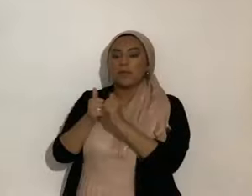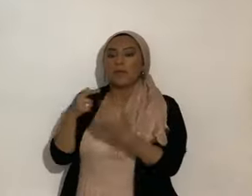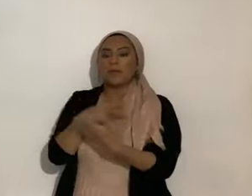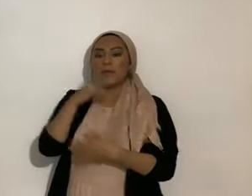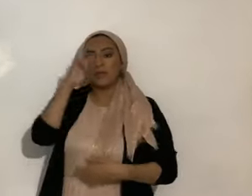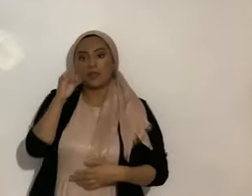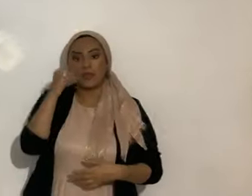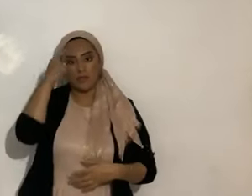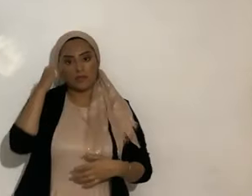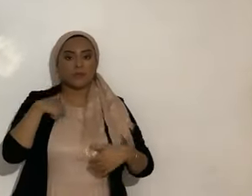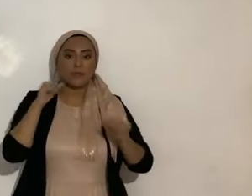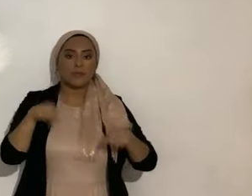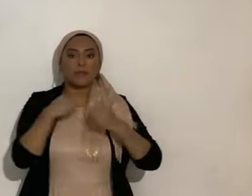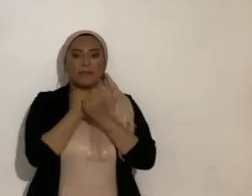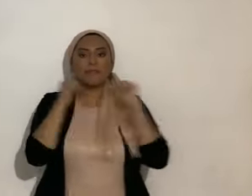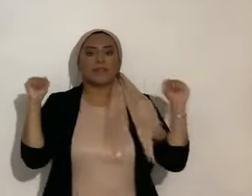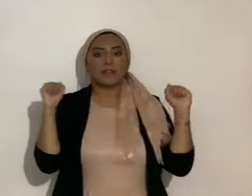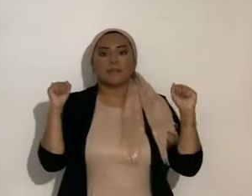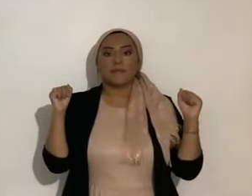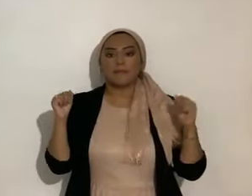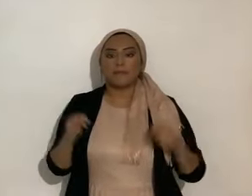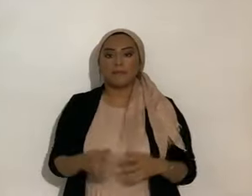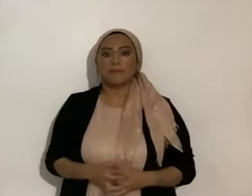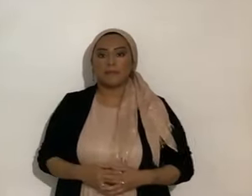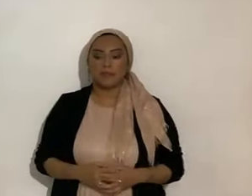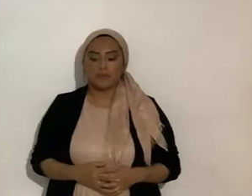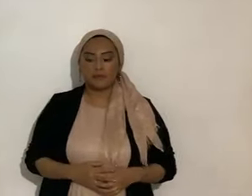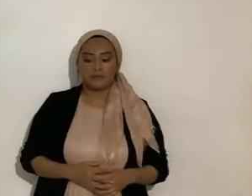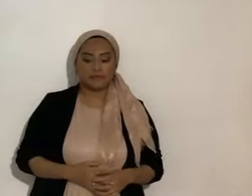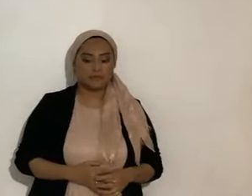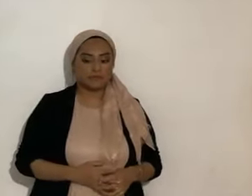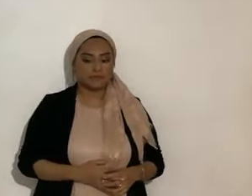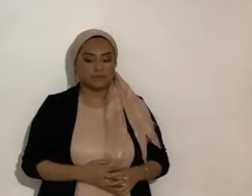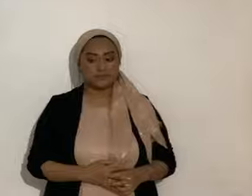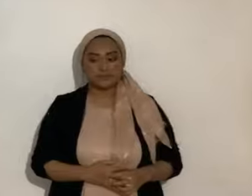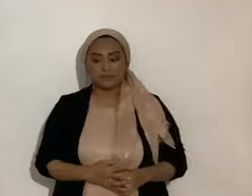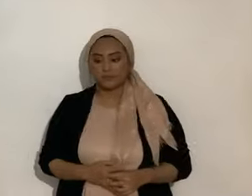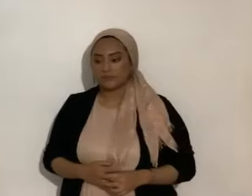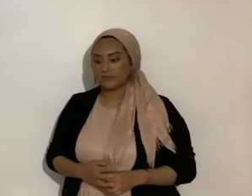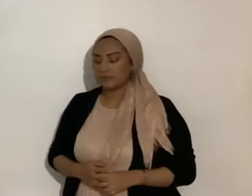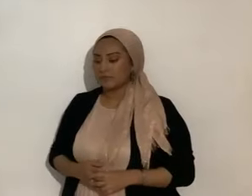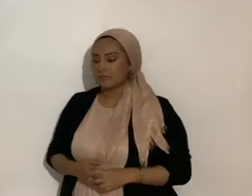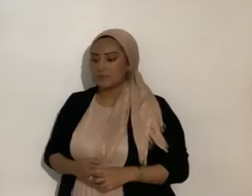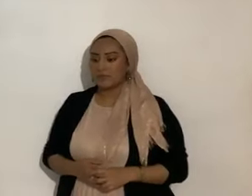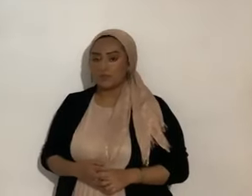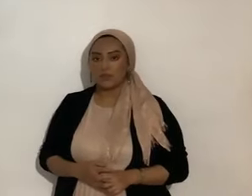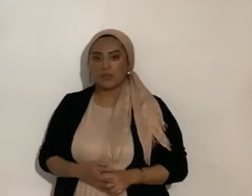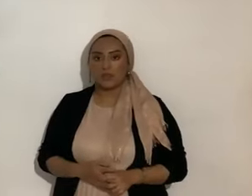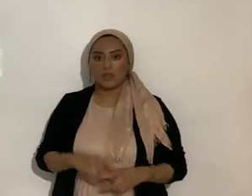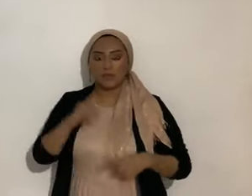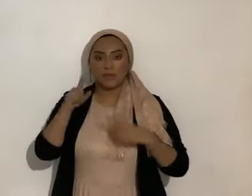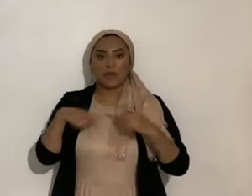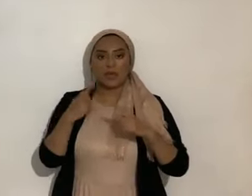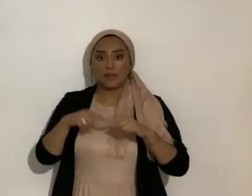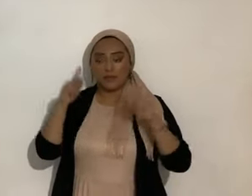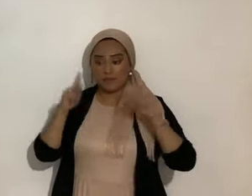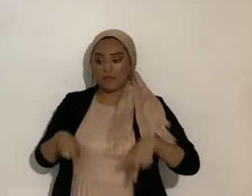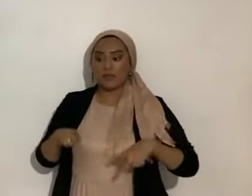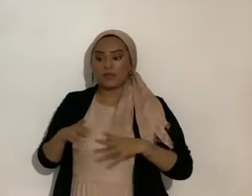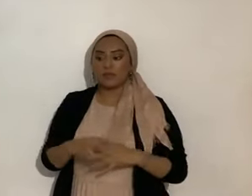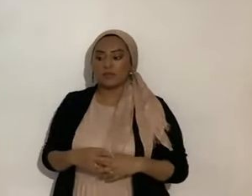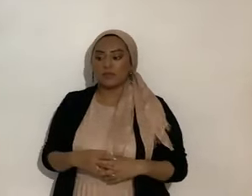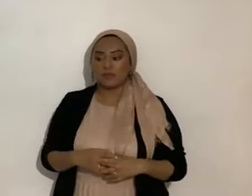70 para ser libre. ¡Aleluya! Ahora, de esta forma se hace imposible cuando una persona perpetúa los pecados de los